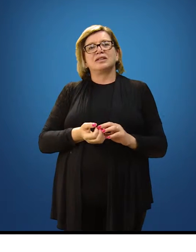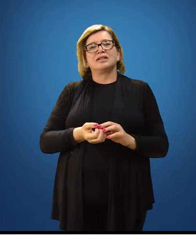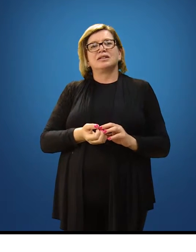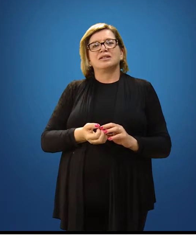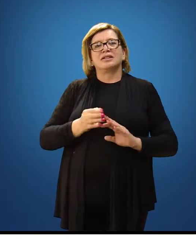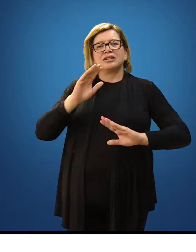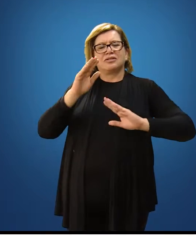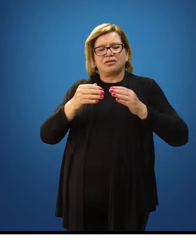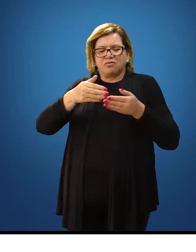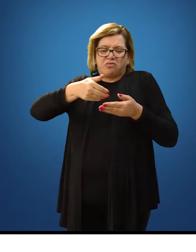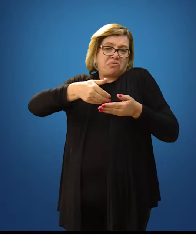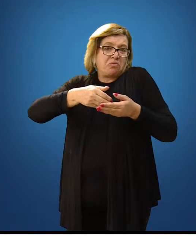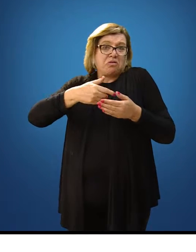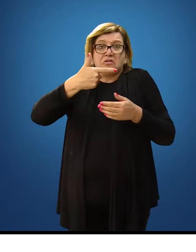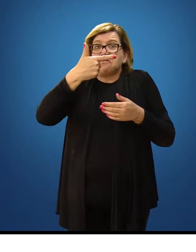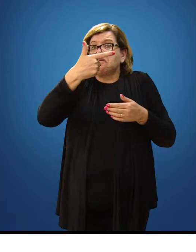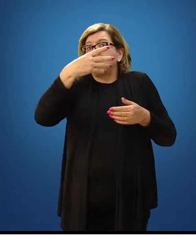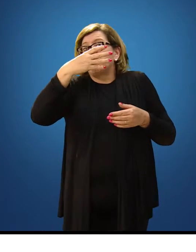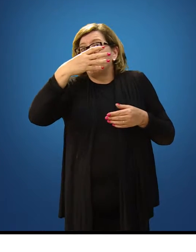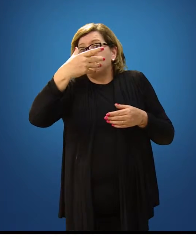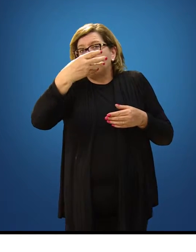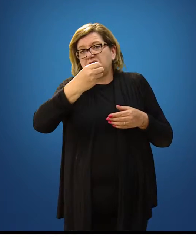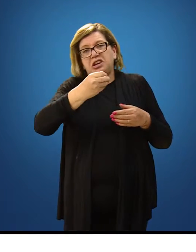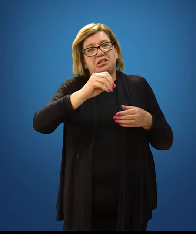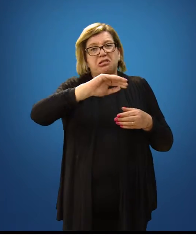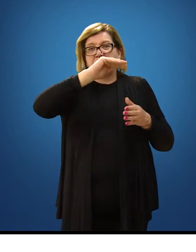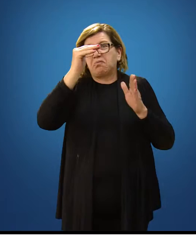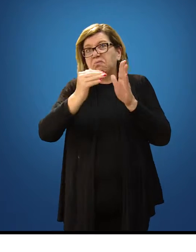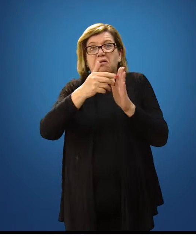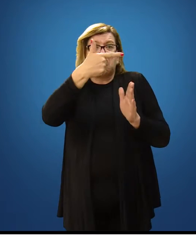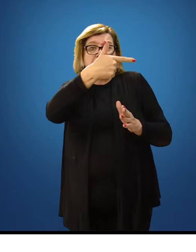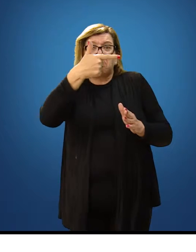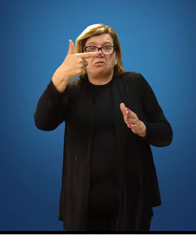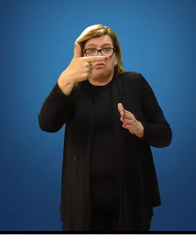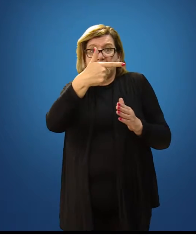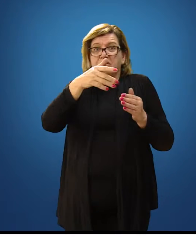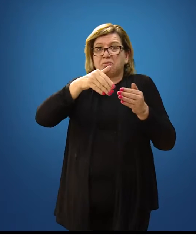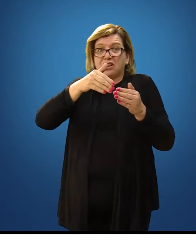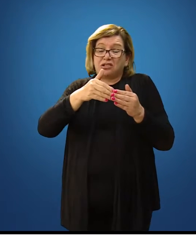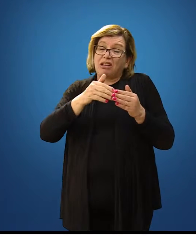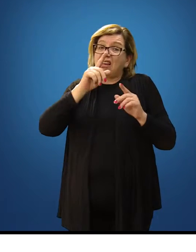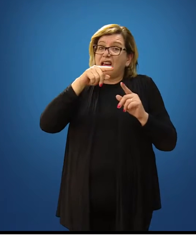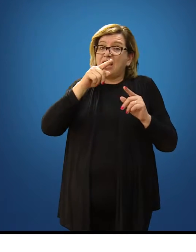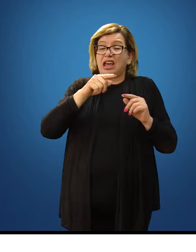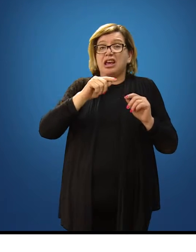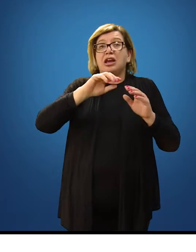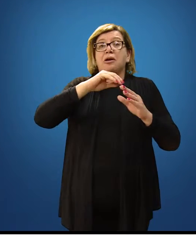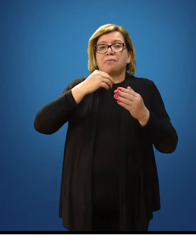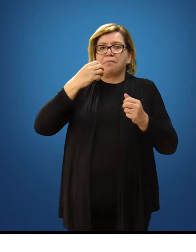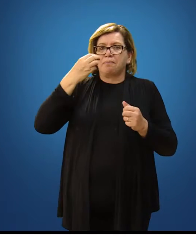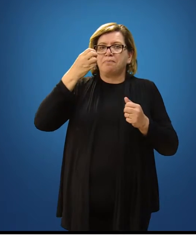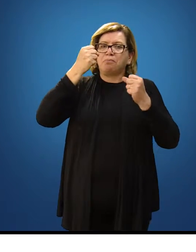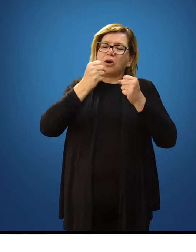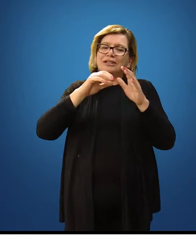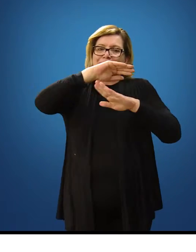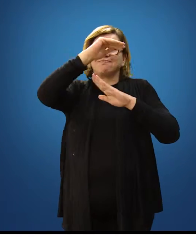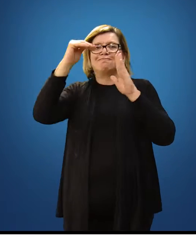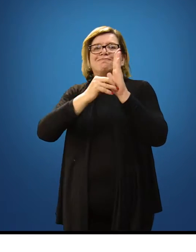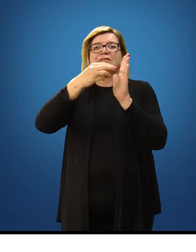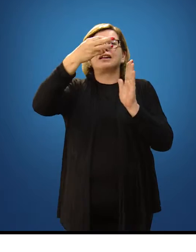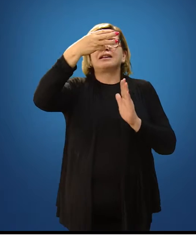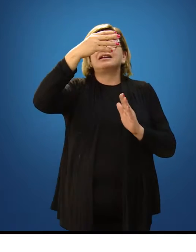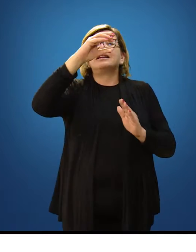algumas páginas, 20, 22 páginas. Se não me falha a memória, o limite são 30 páginas, de acordo